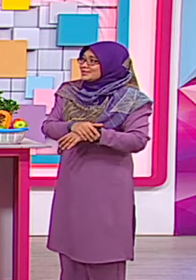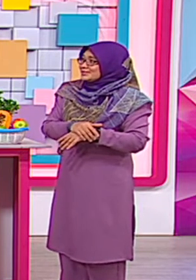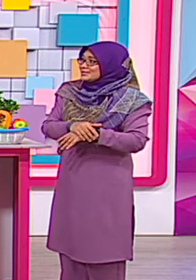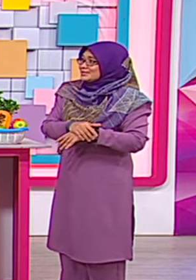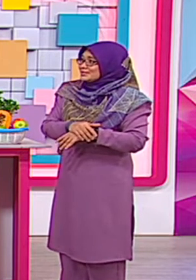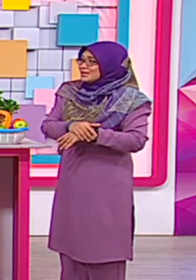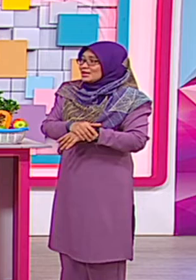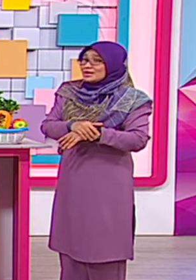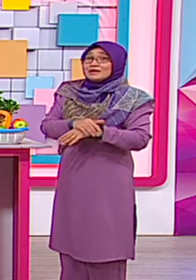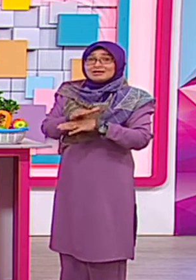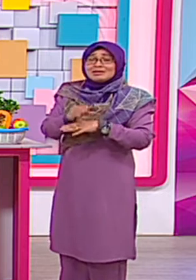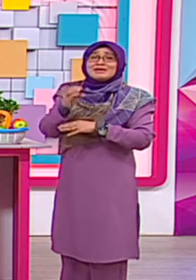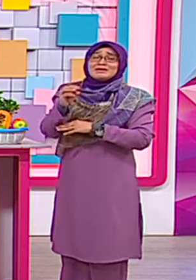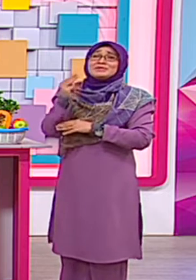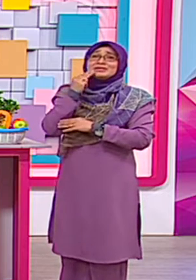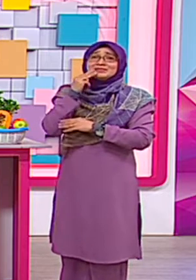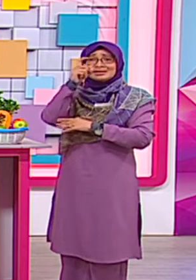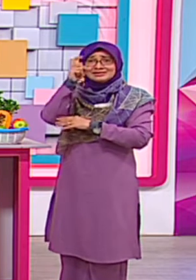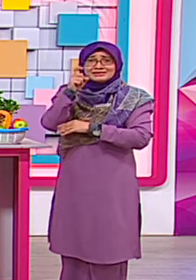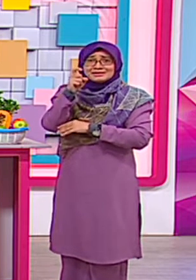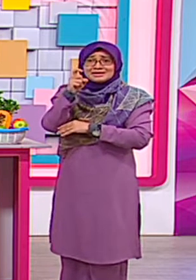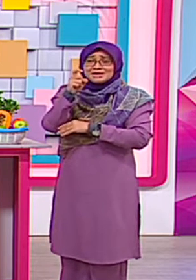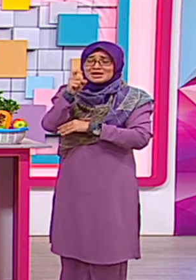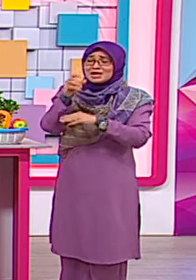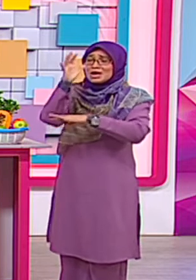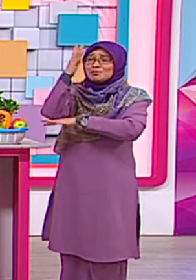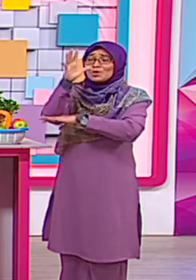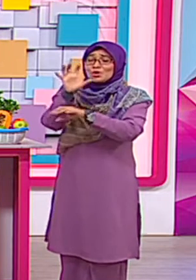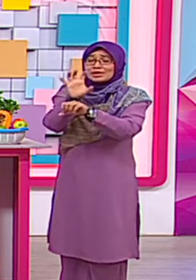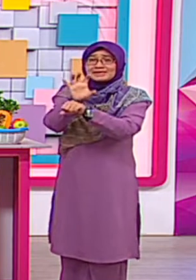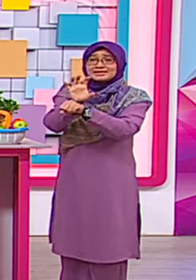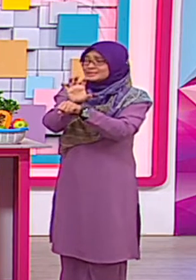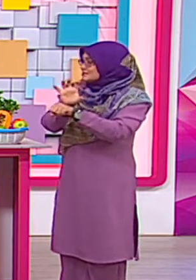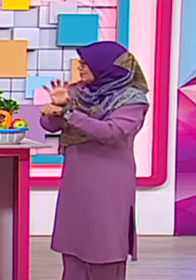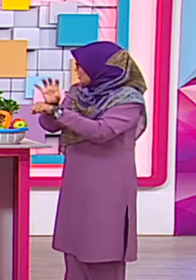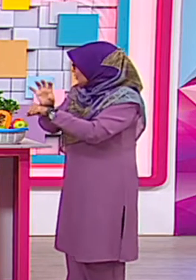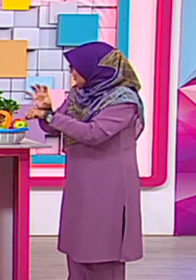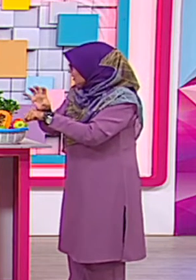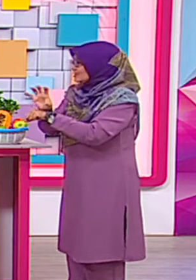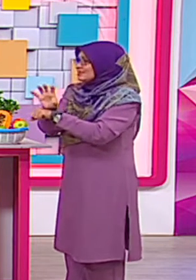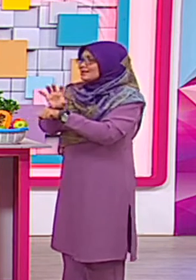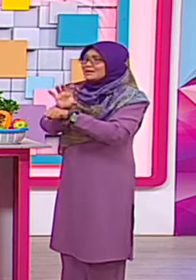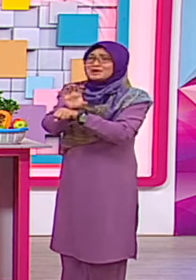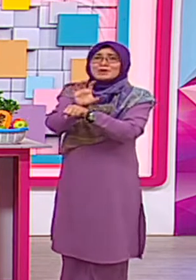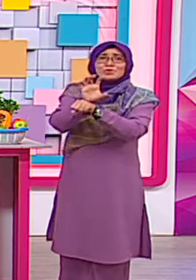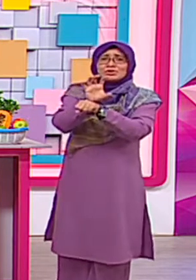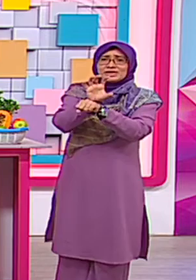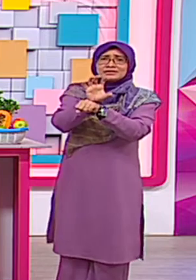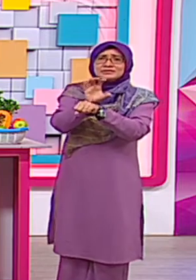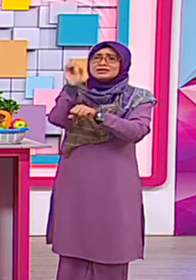fotosintesis ke sego Fahmi ratanya ah Pokok'e cash gimana Duri tajam Pokoke the